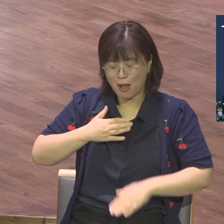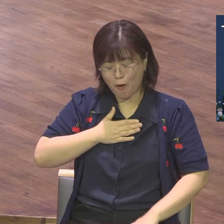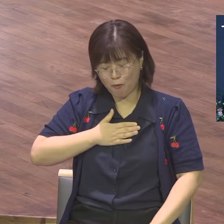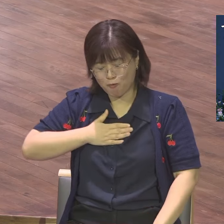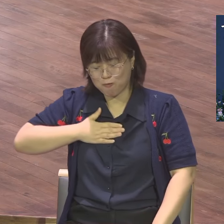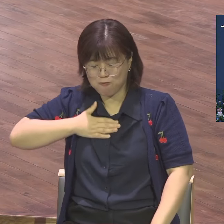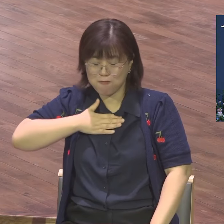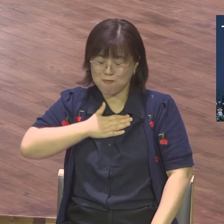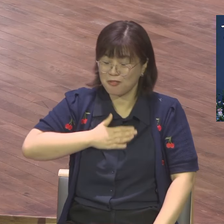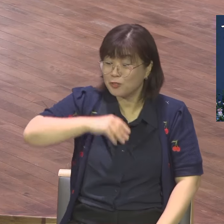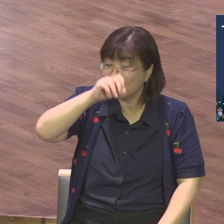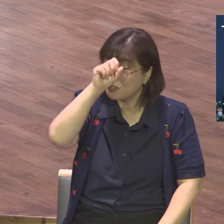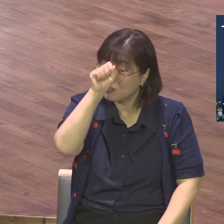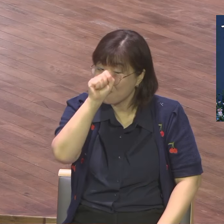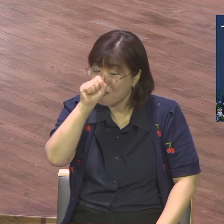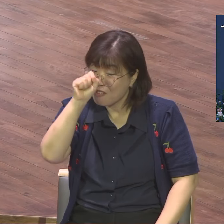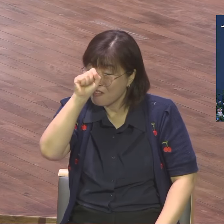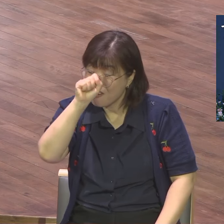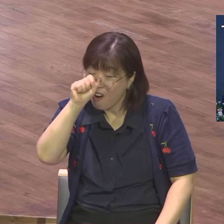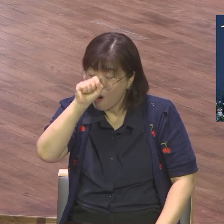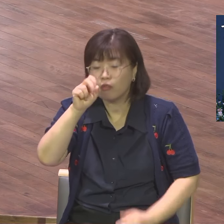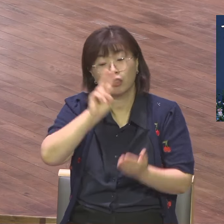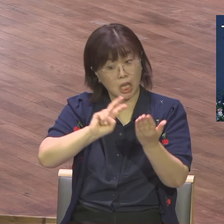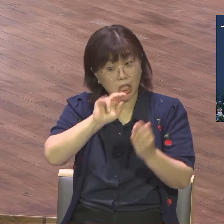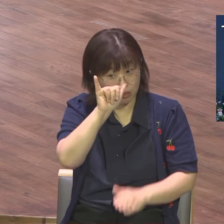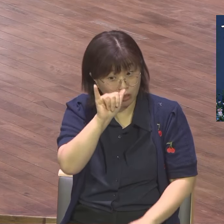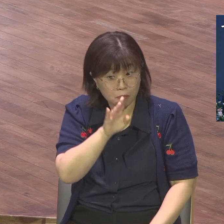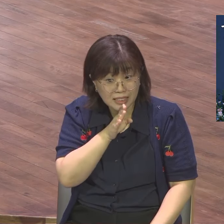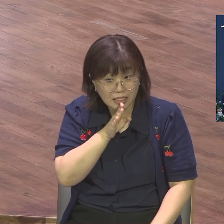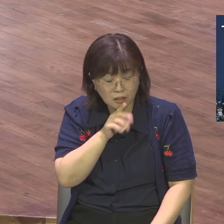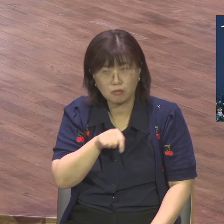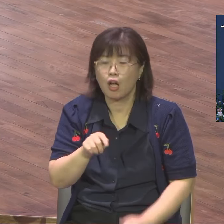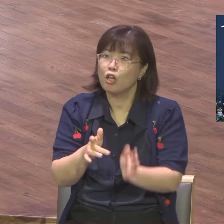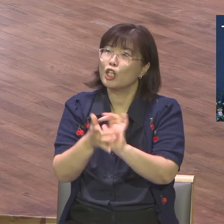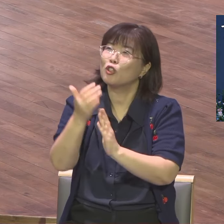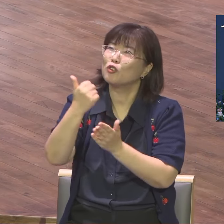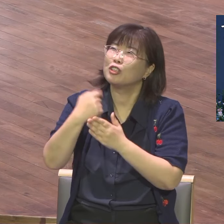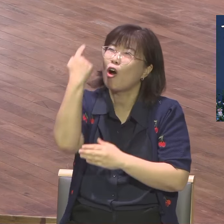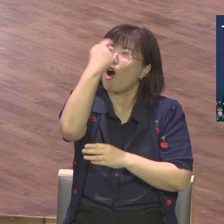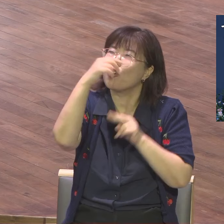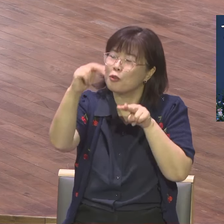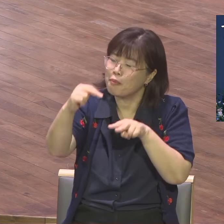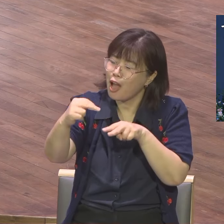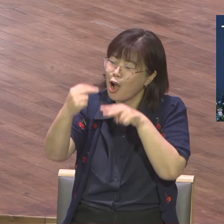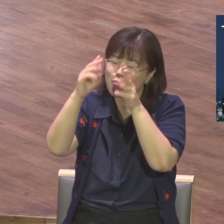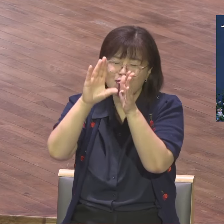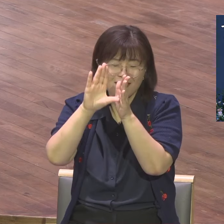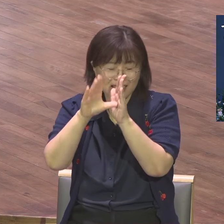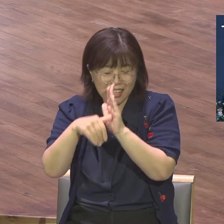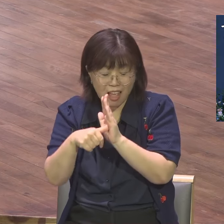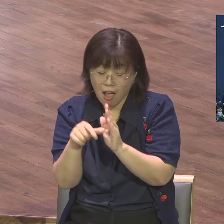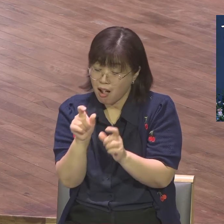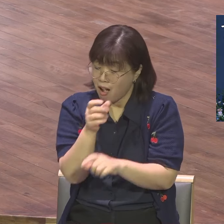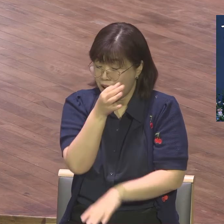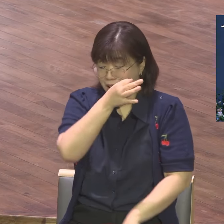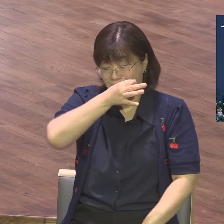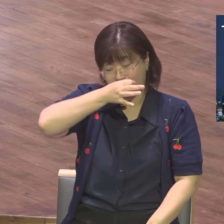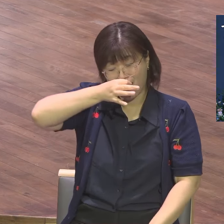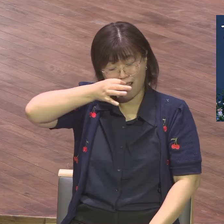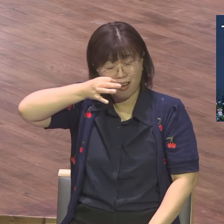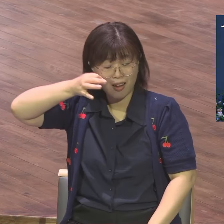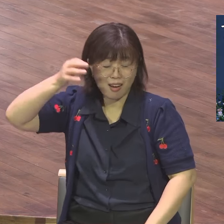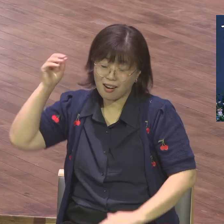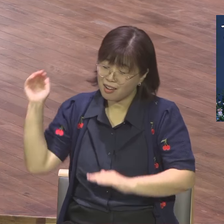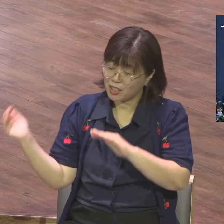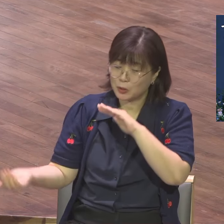내 마음이 좋거든. 그 얼굴 배울 때에야